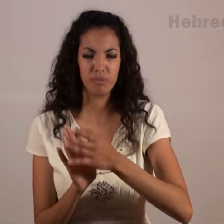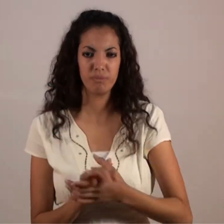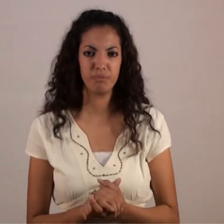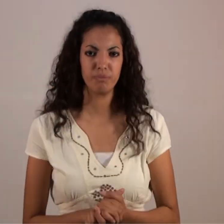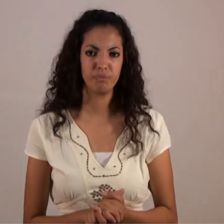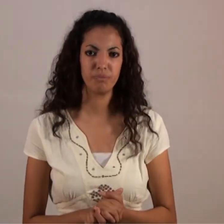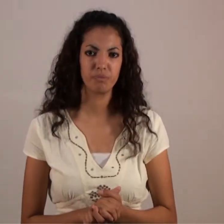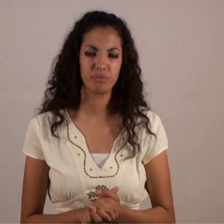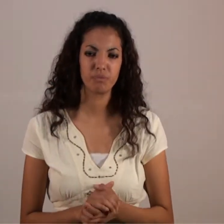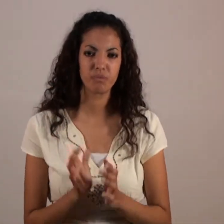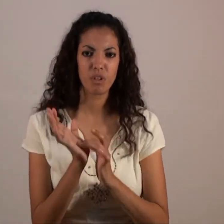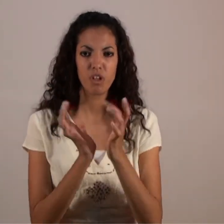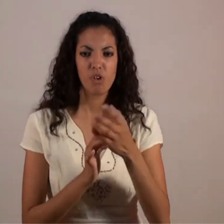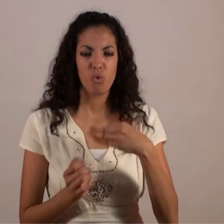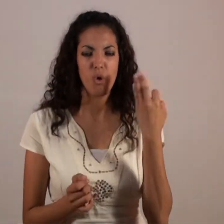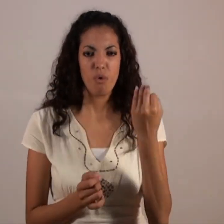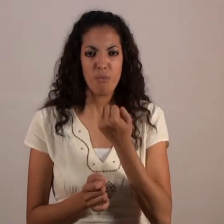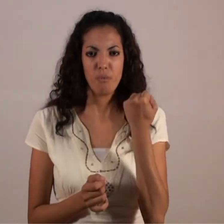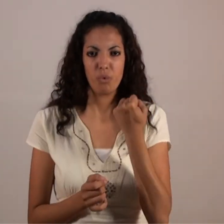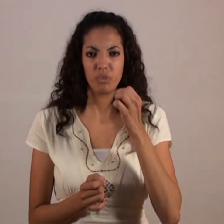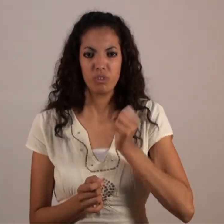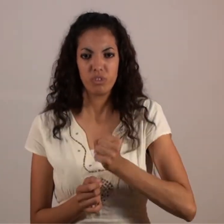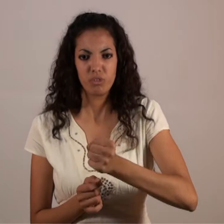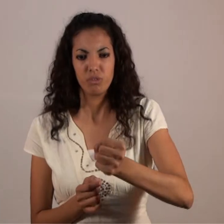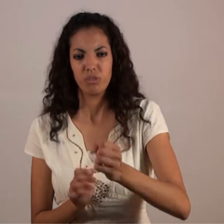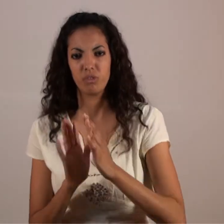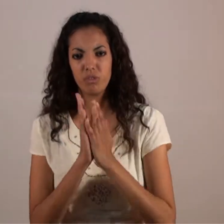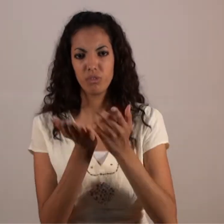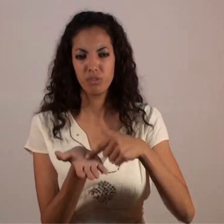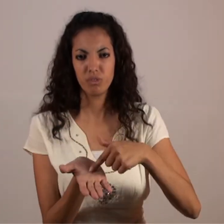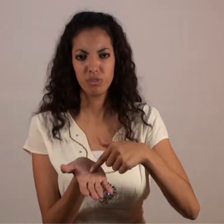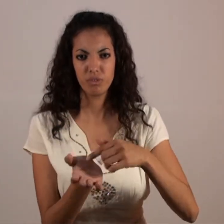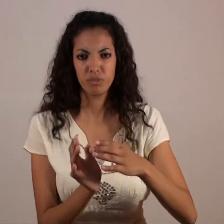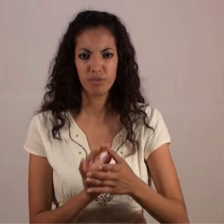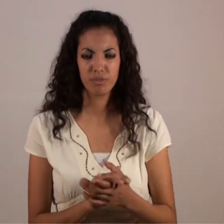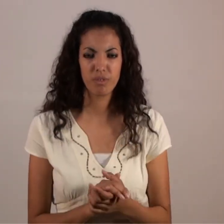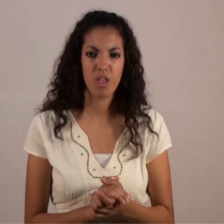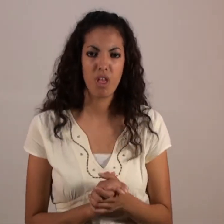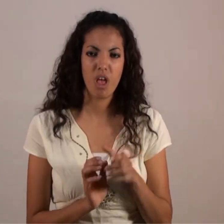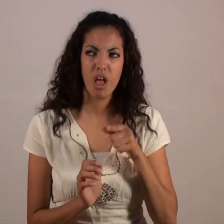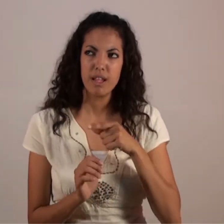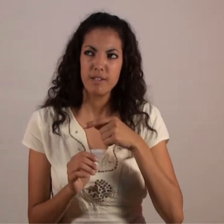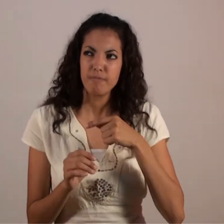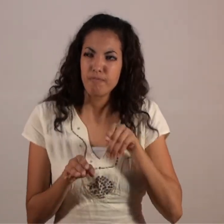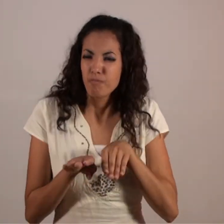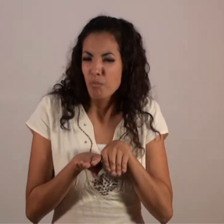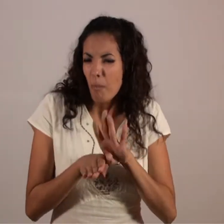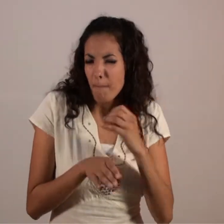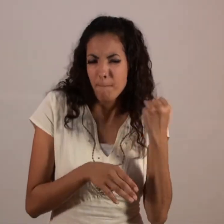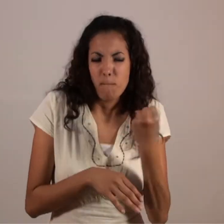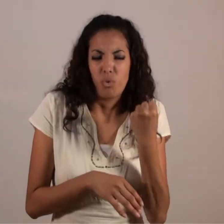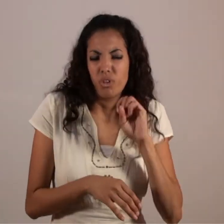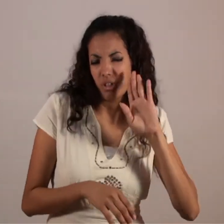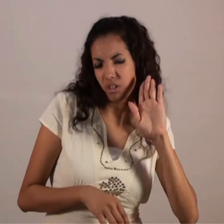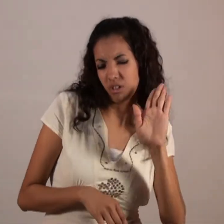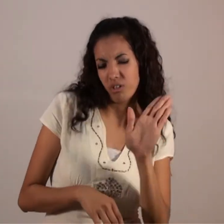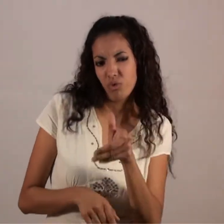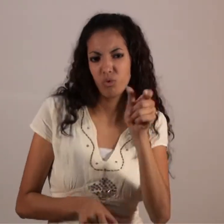Jesús es el gran sumo sacerdote, Hebreos 4:14. Él es superior a todos los sumos sacerdotes y gobernantes de la